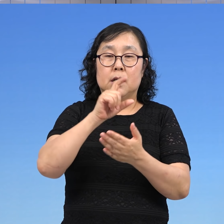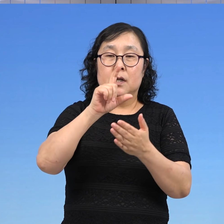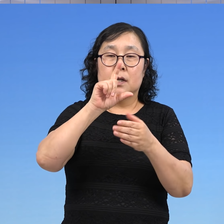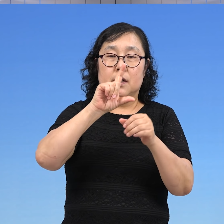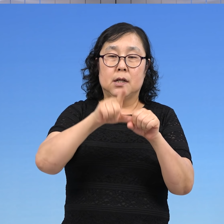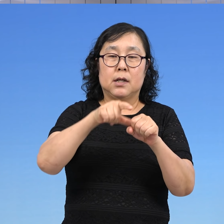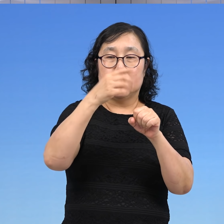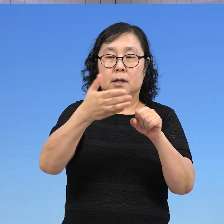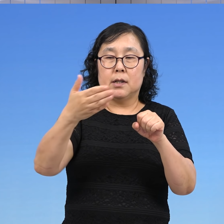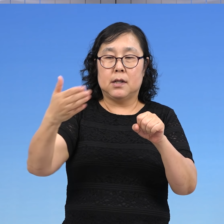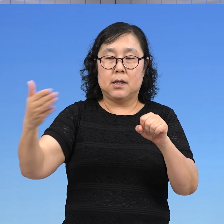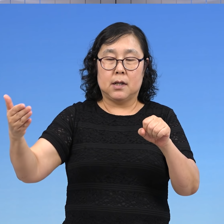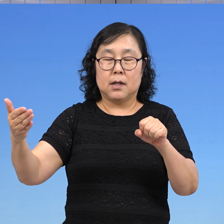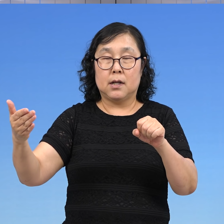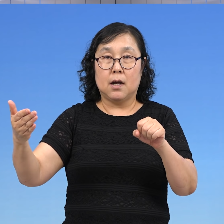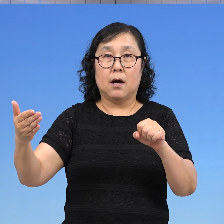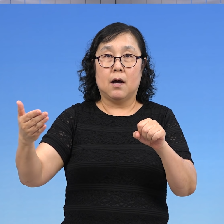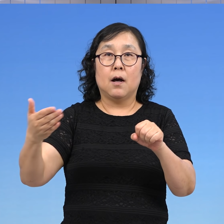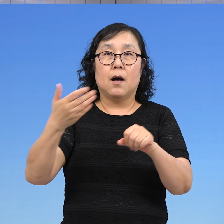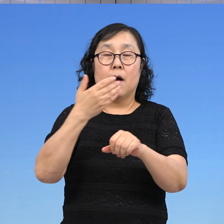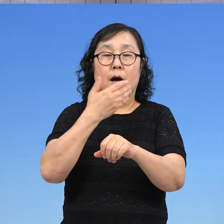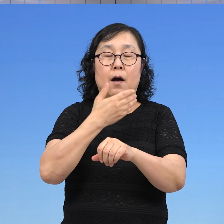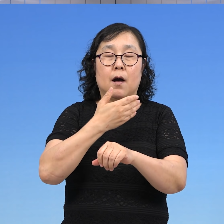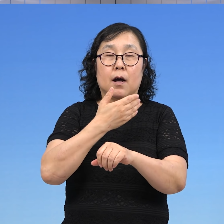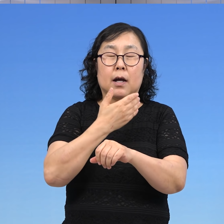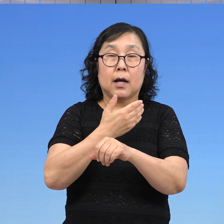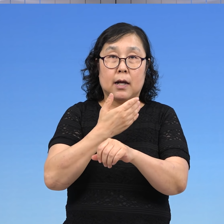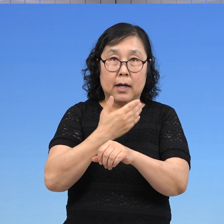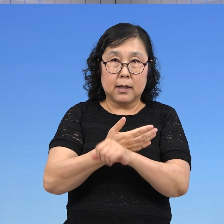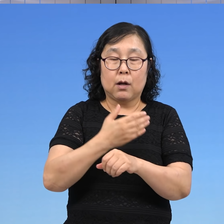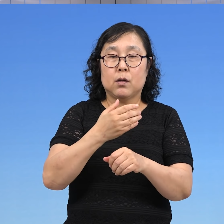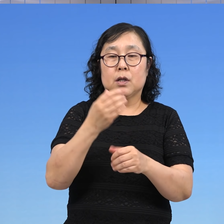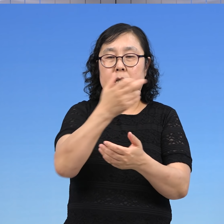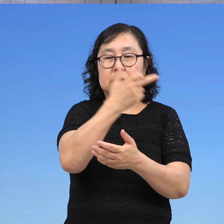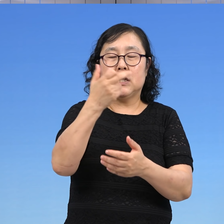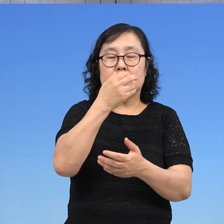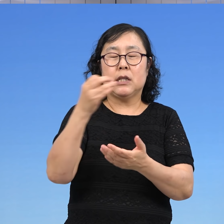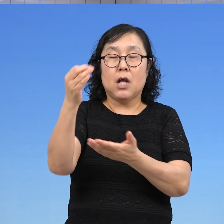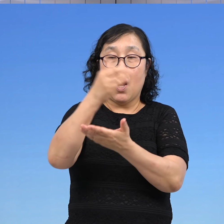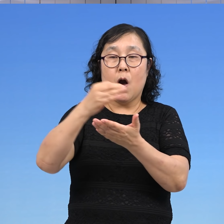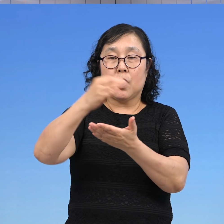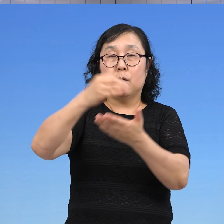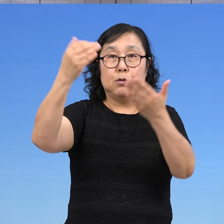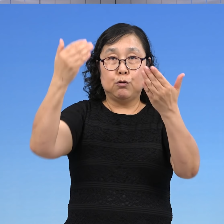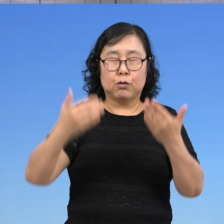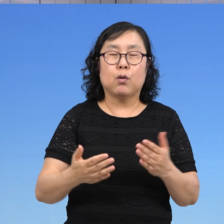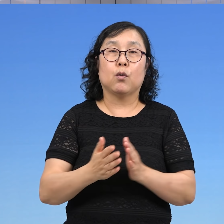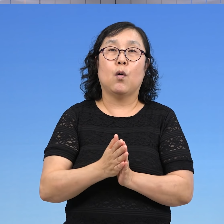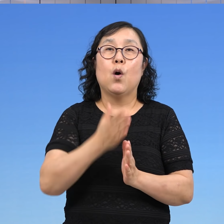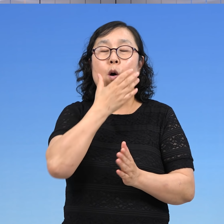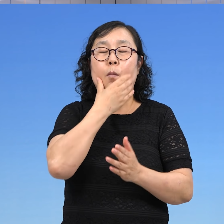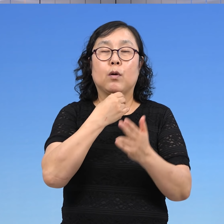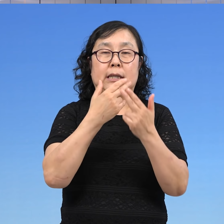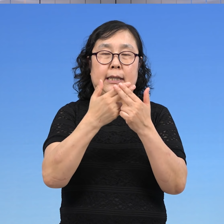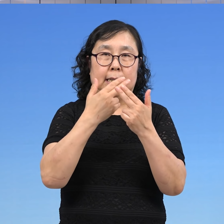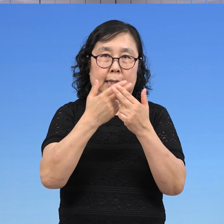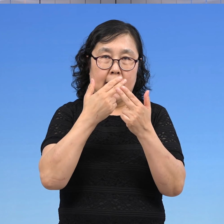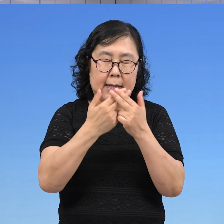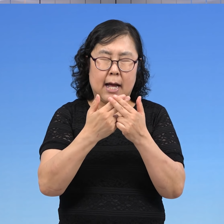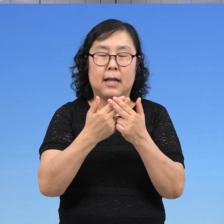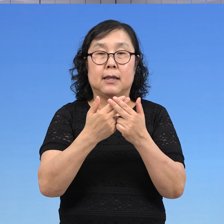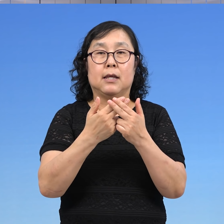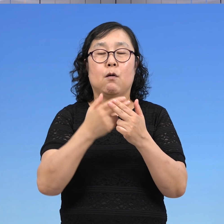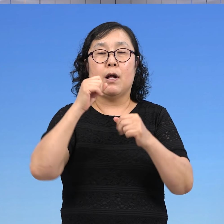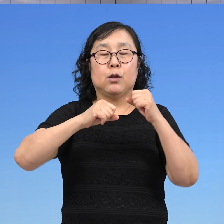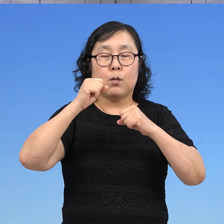엄청난 험 건물 해주셨구요 그래서 복지 시장이 본격적으로 활동을 시작했고 9승 남 시가지에 있는 거기에